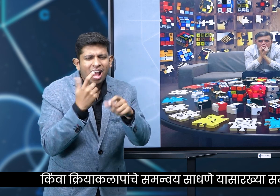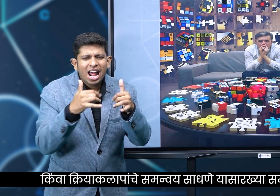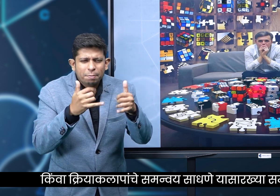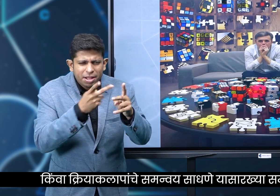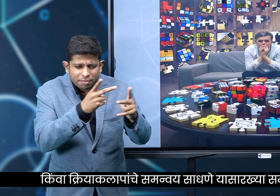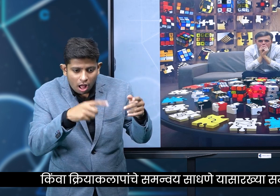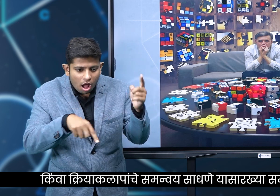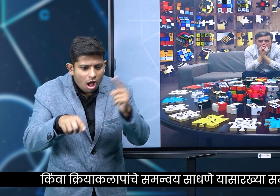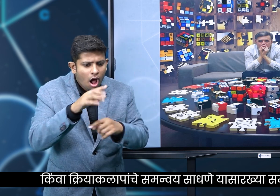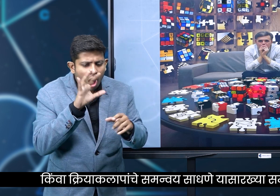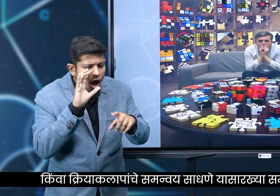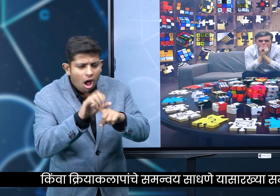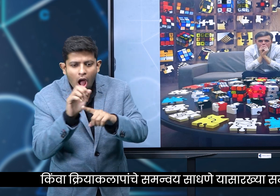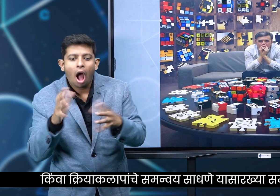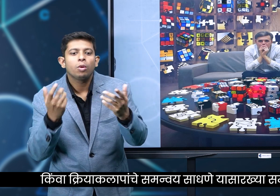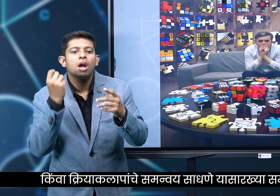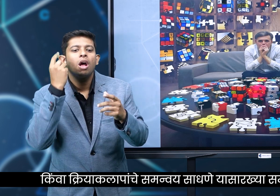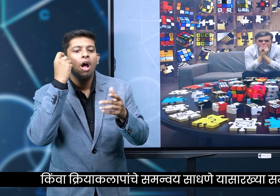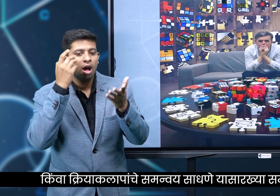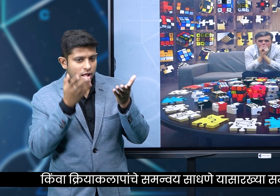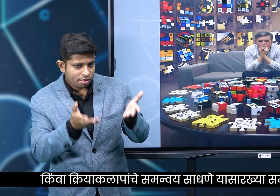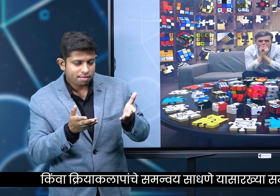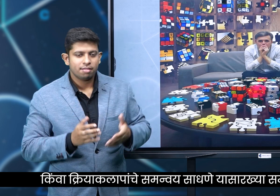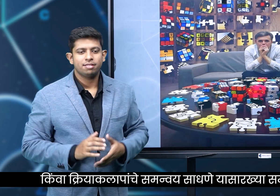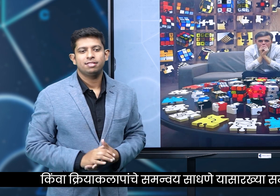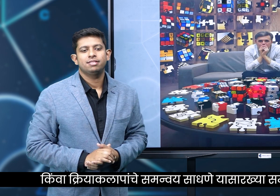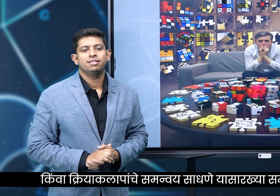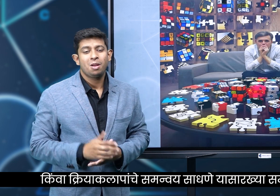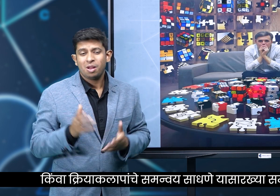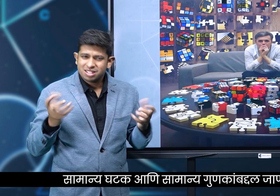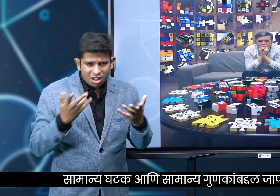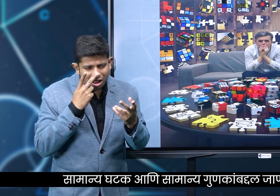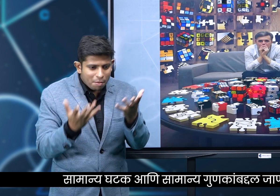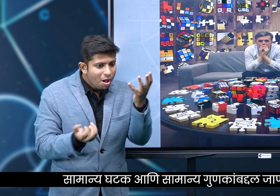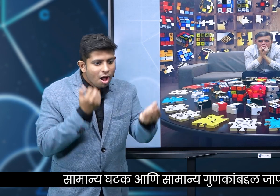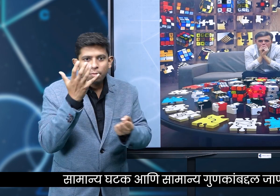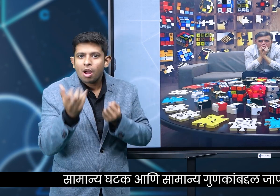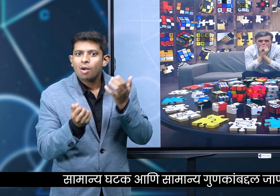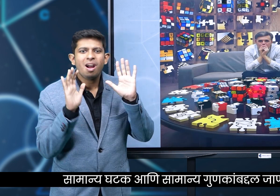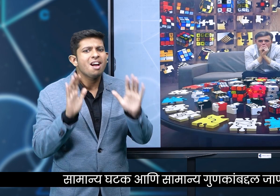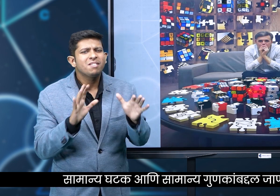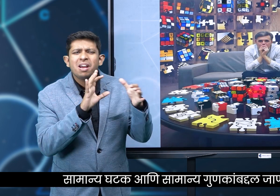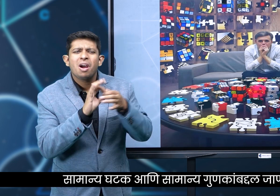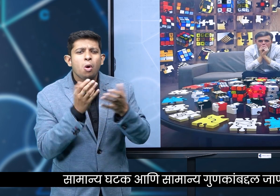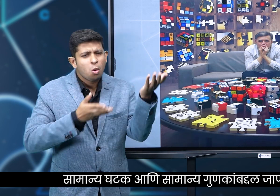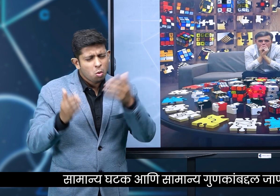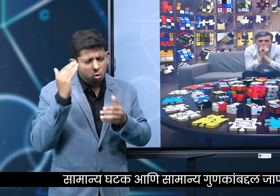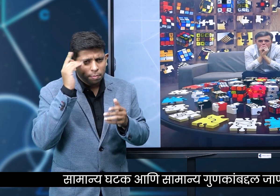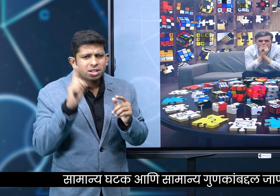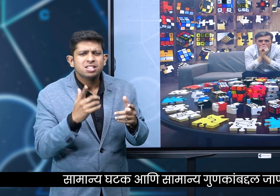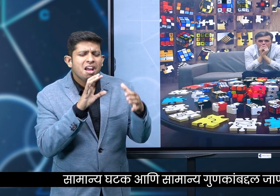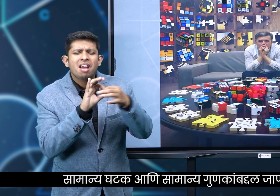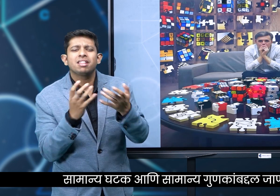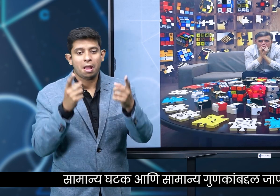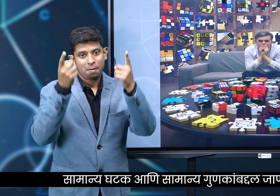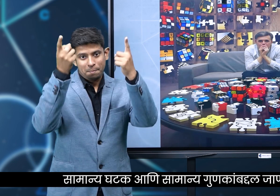साधणे यासारख्या समस्या सोडवण्यास मदत होते. सामान्य घटक आणि सामान्य गुणकांबद्दल जाणून